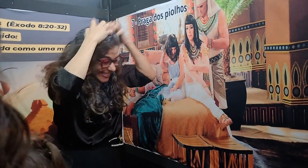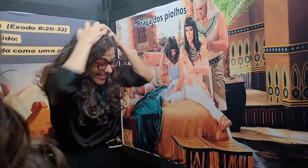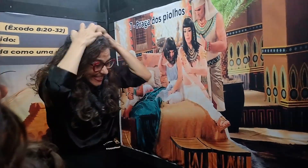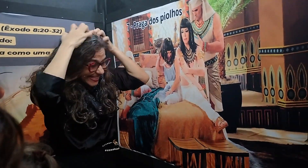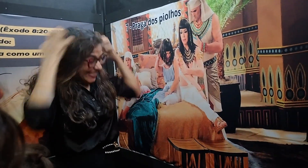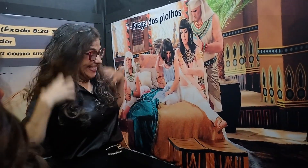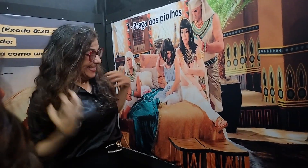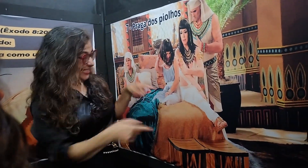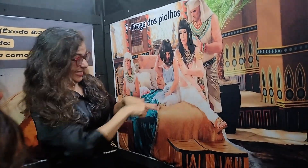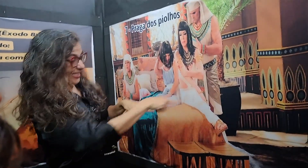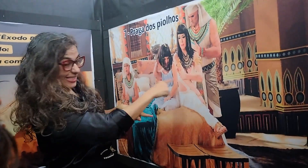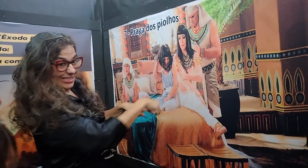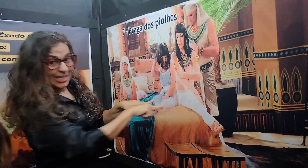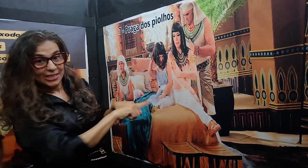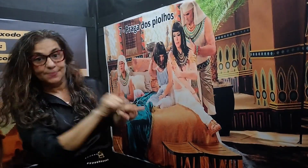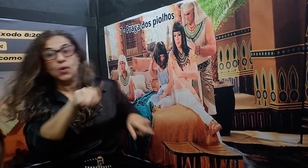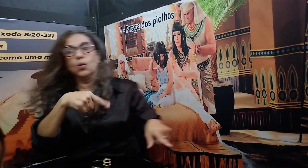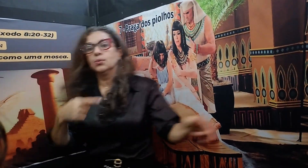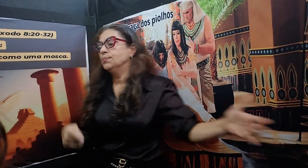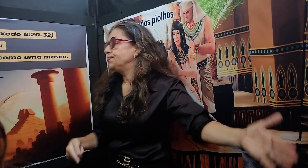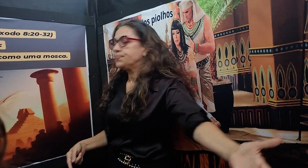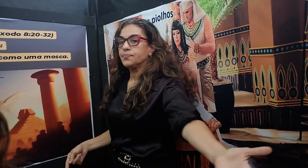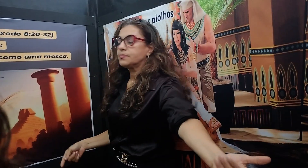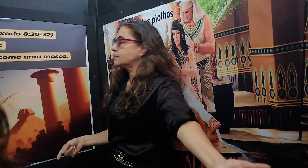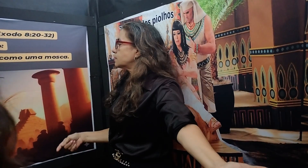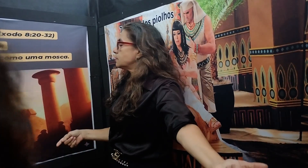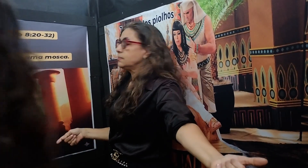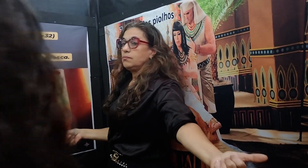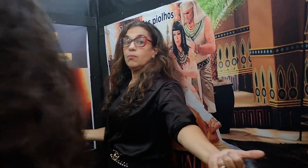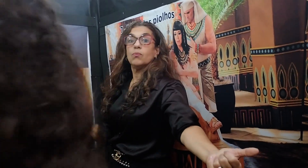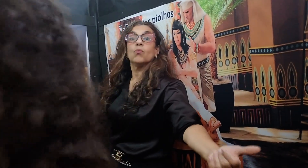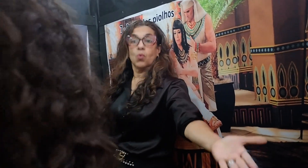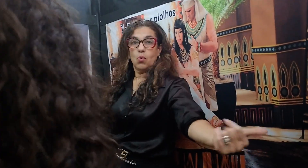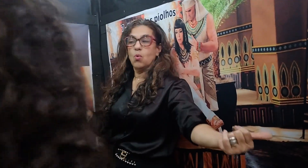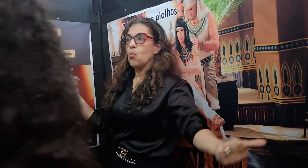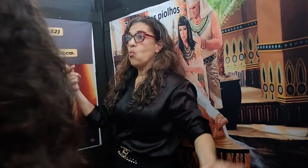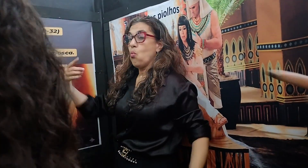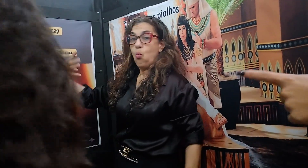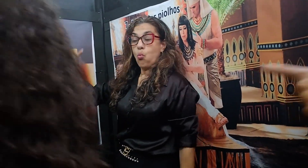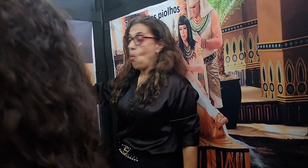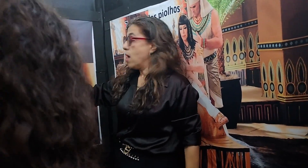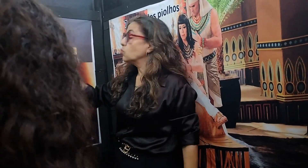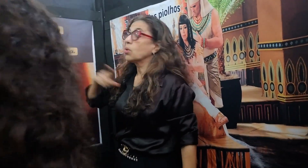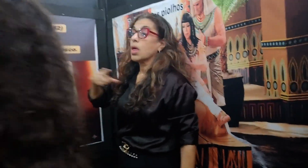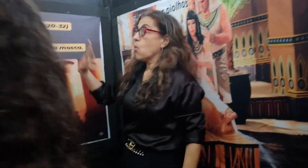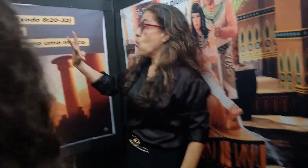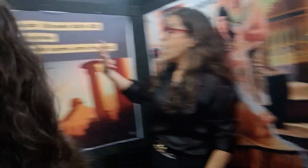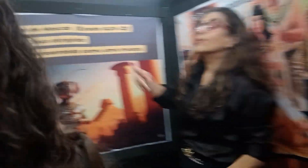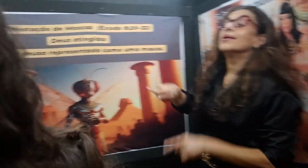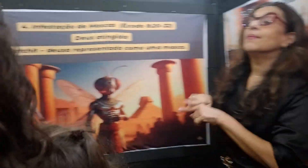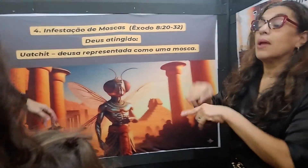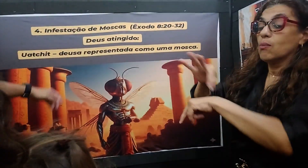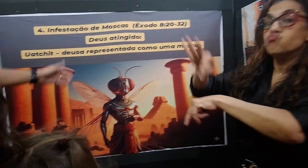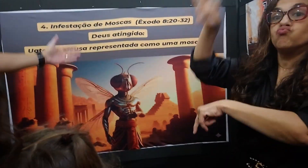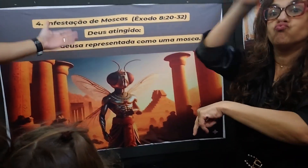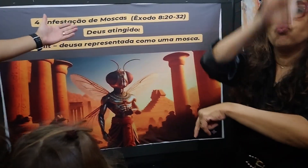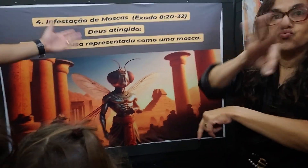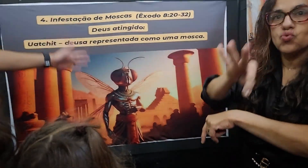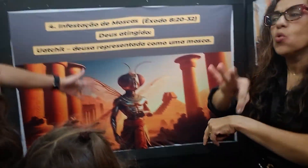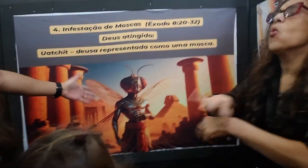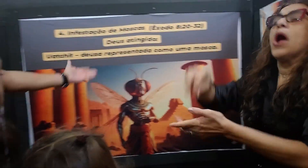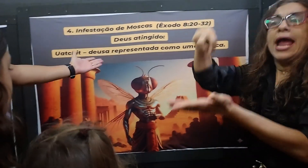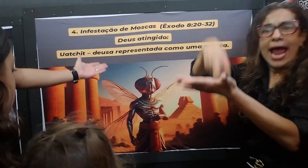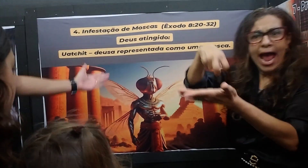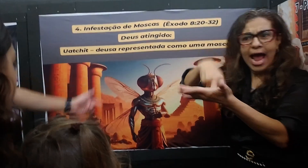A quarta infestação foi a infestação de moscas. O deus atingido é o deus Iltashit. A